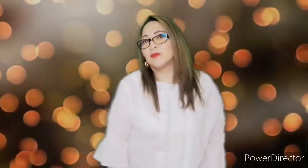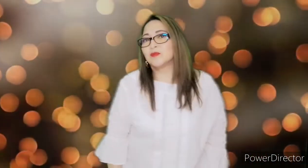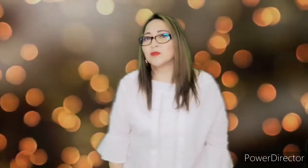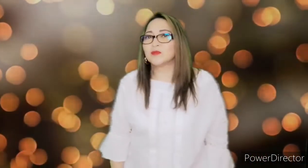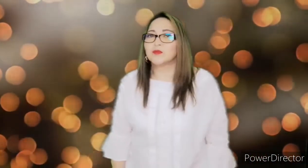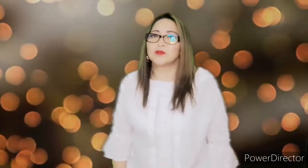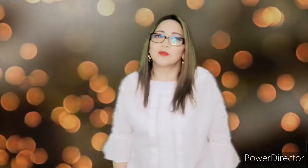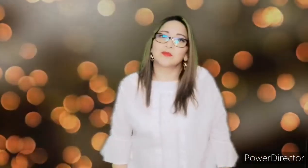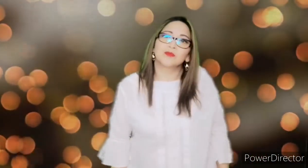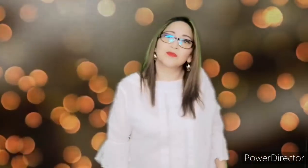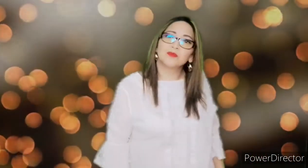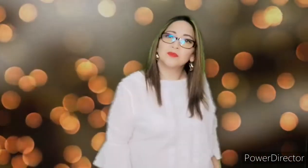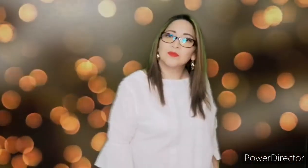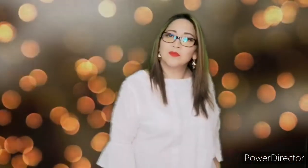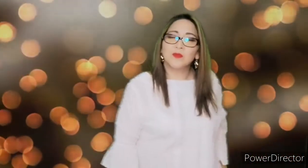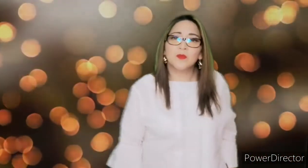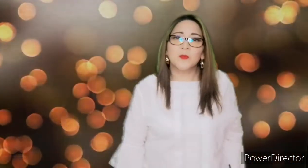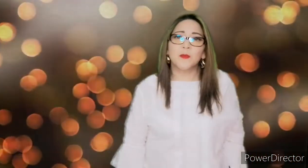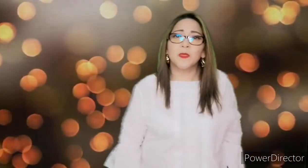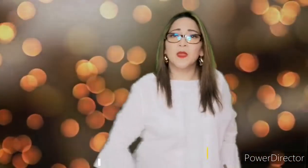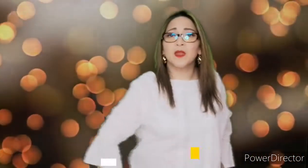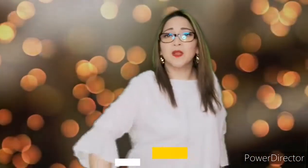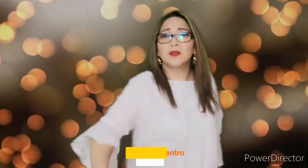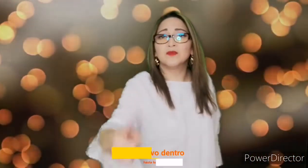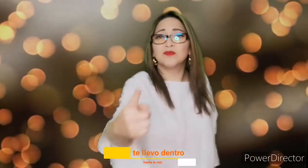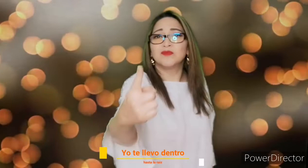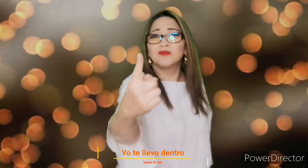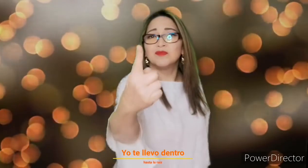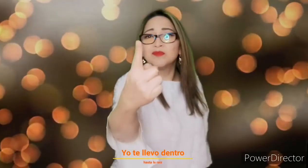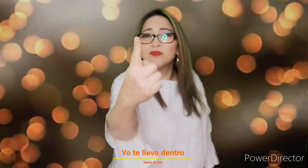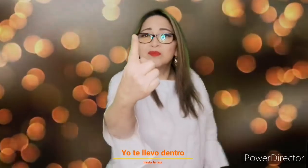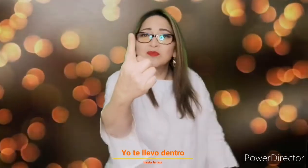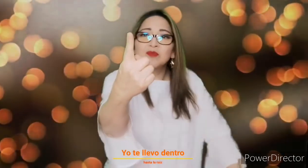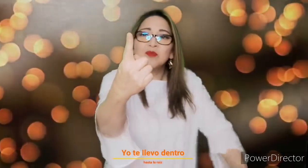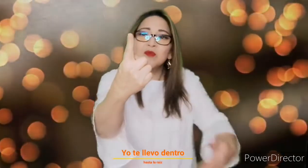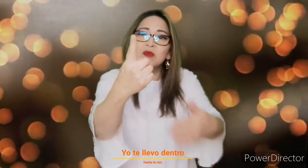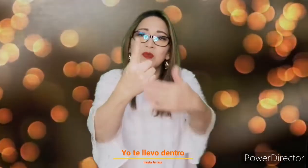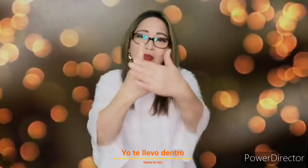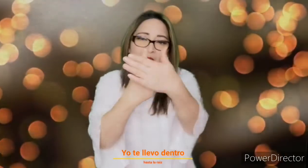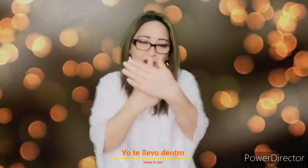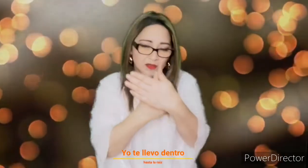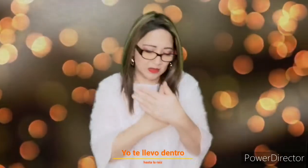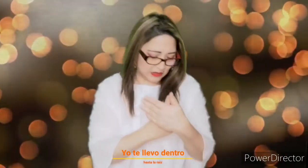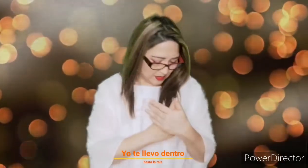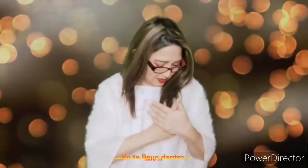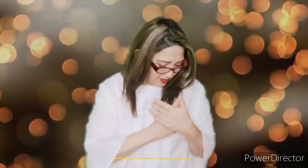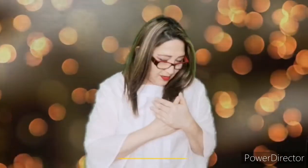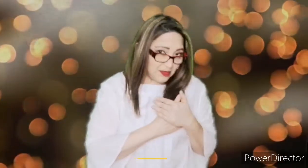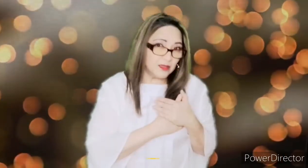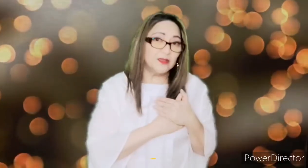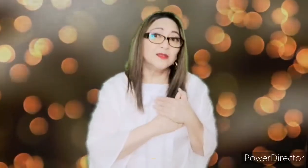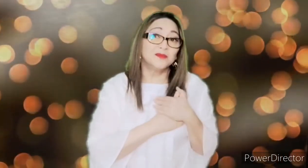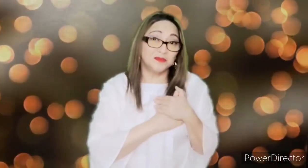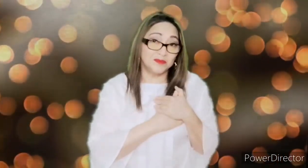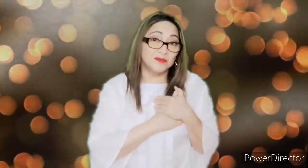Yo te llevo a otro, hasta la raíz Y por más que